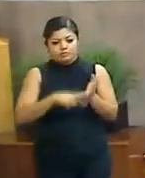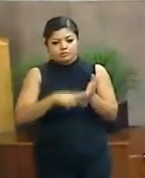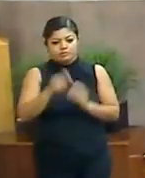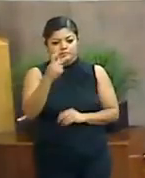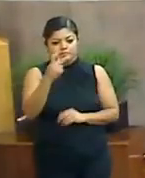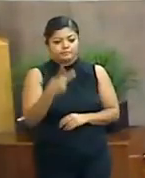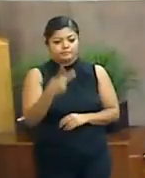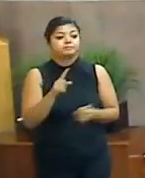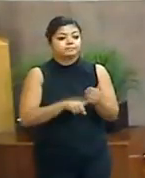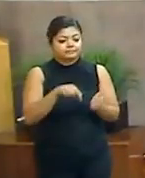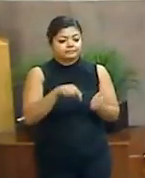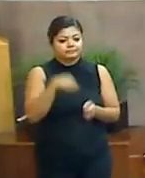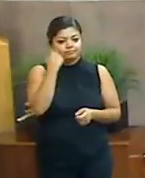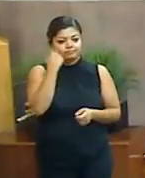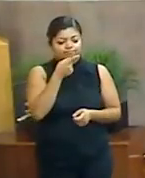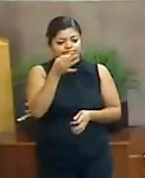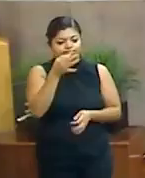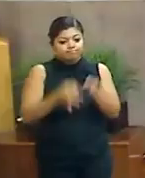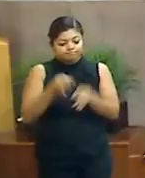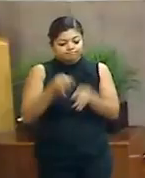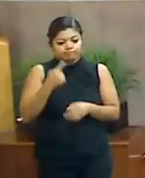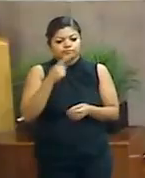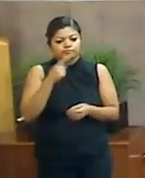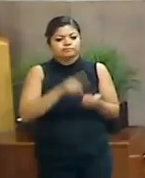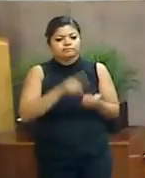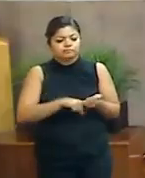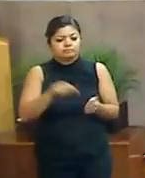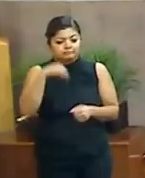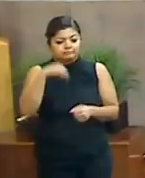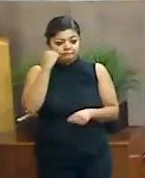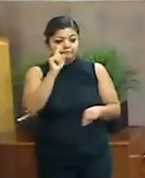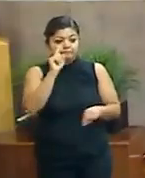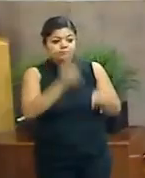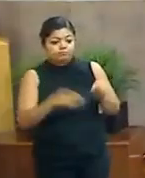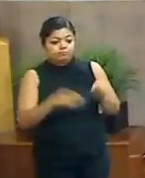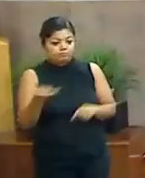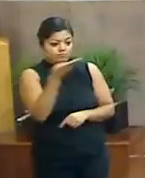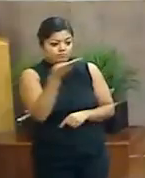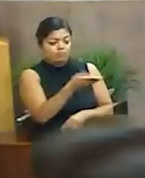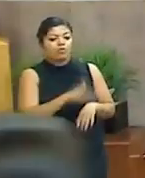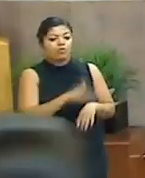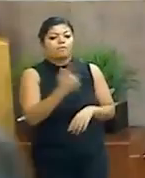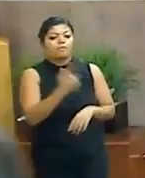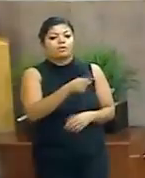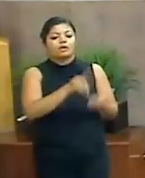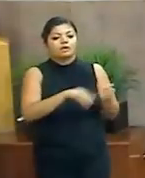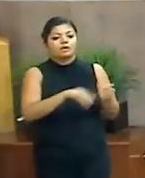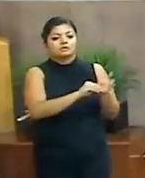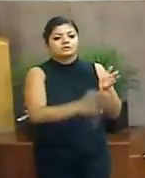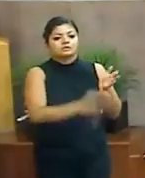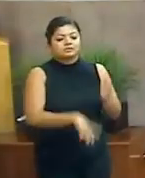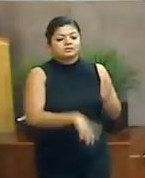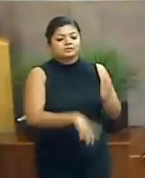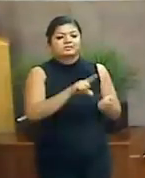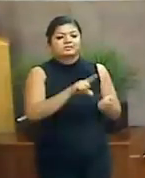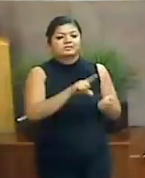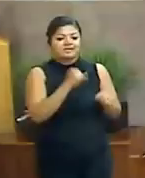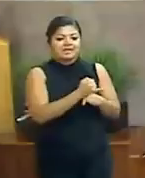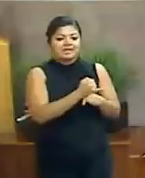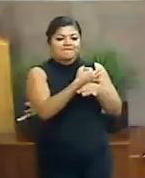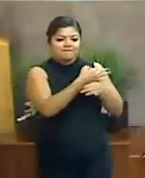en el proyecto se propone desestimar el agravio relativo a que la autoridad responsable íntegramente suyo de la litis al informe circunstanciado